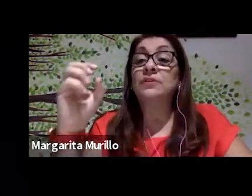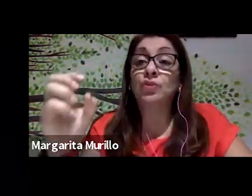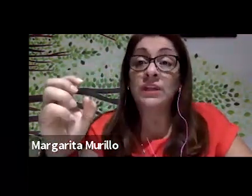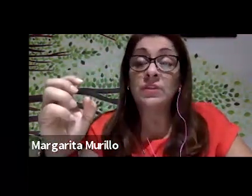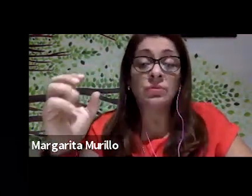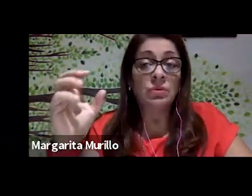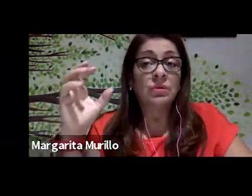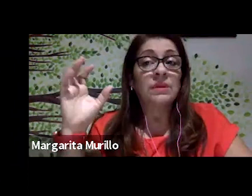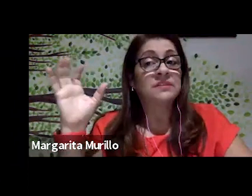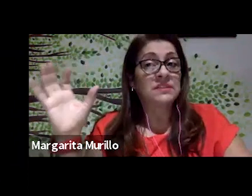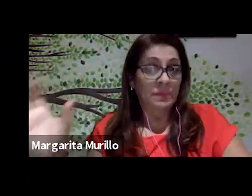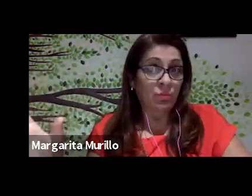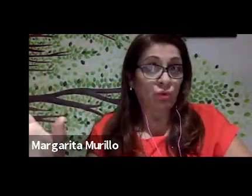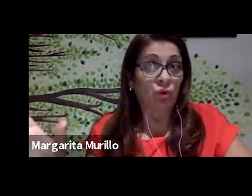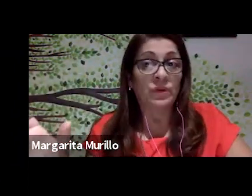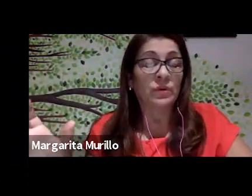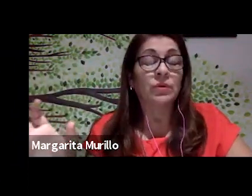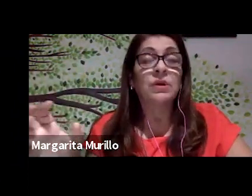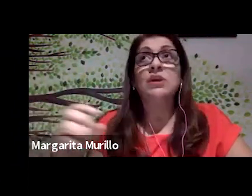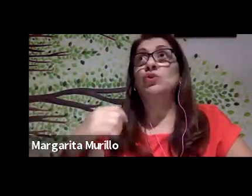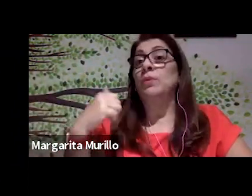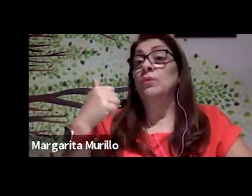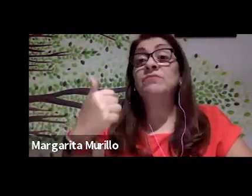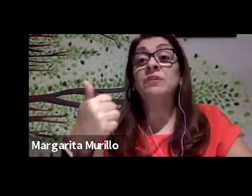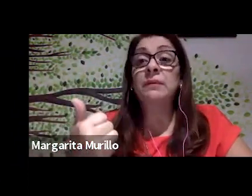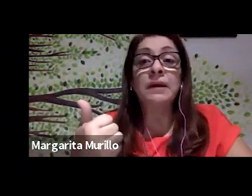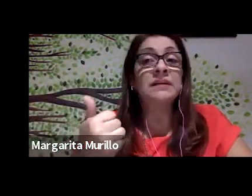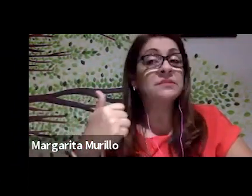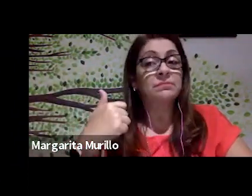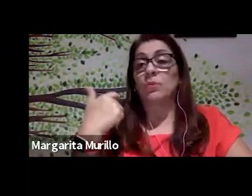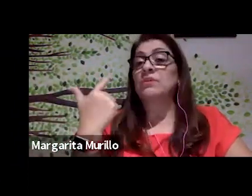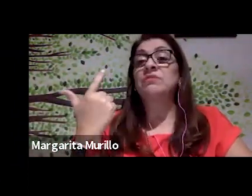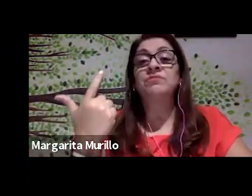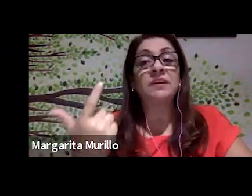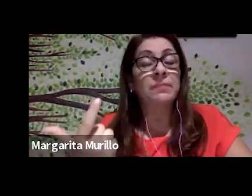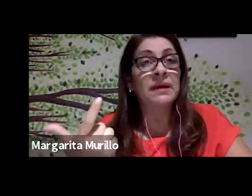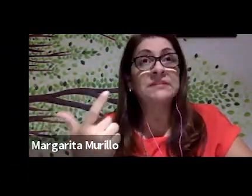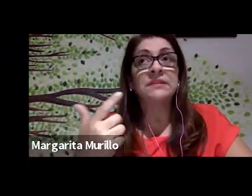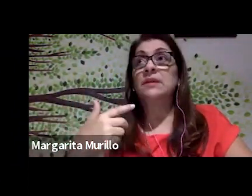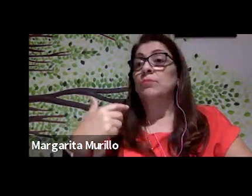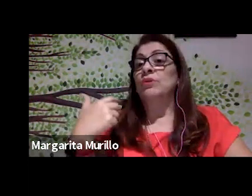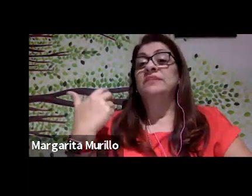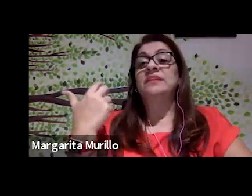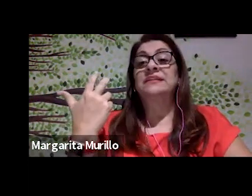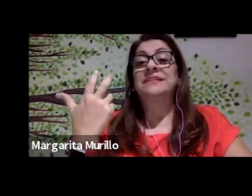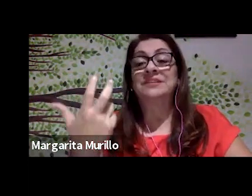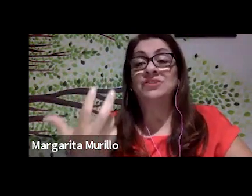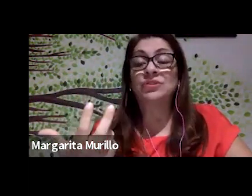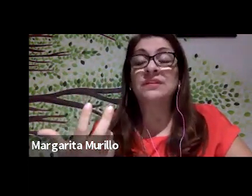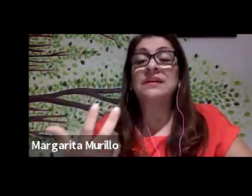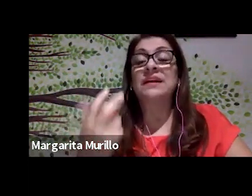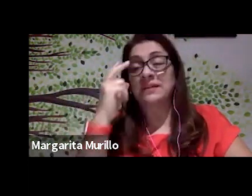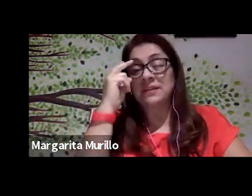el endocrino y el sistema inmunológico y yo me voy a enfermar más me más voy a tener